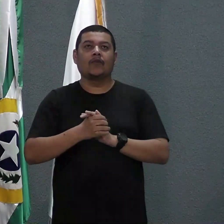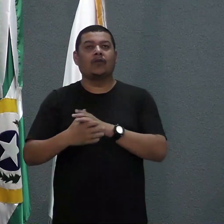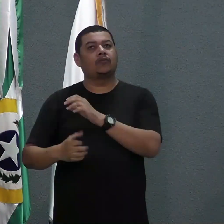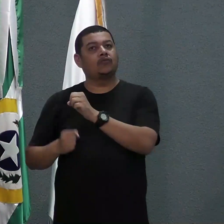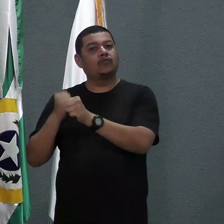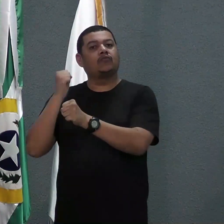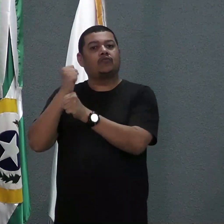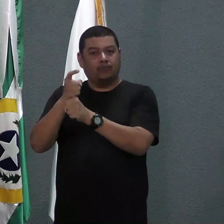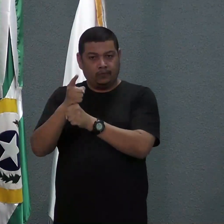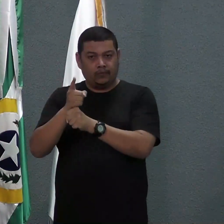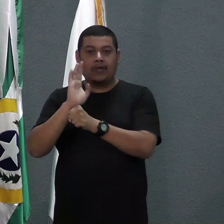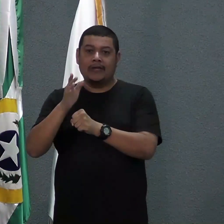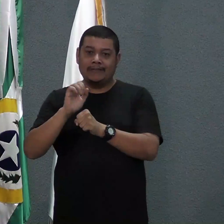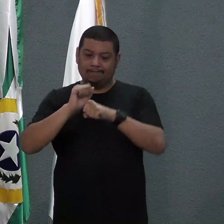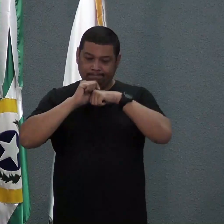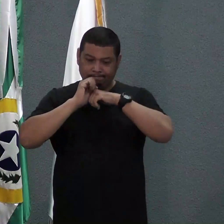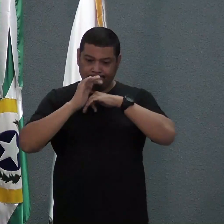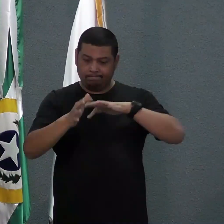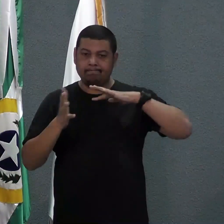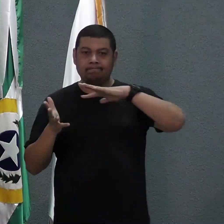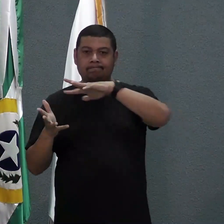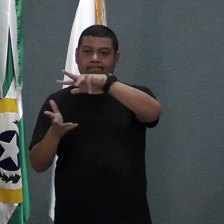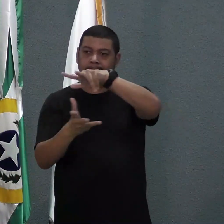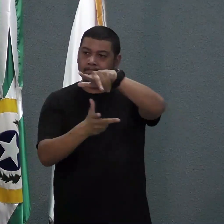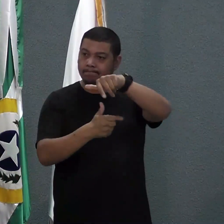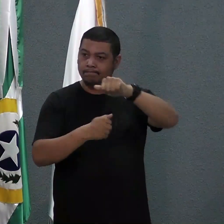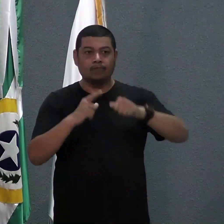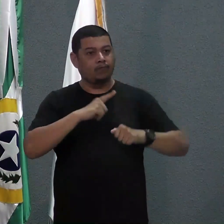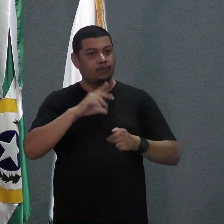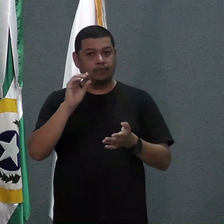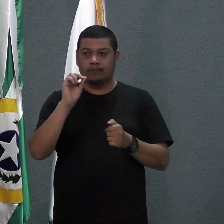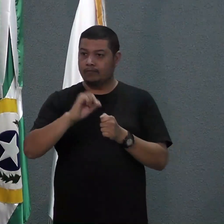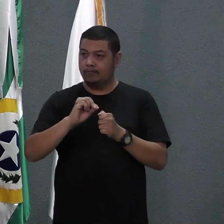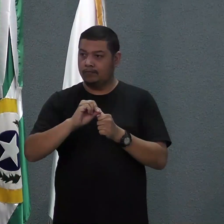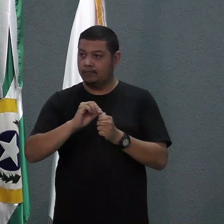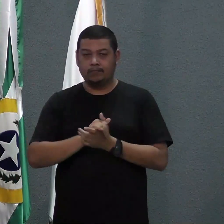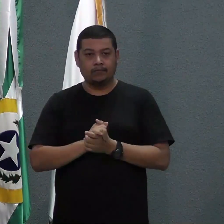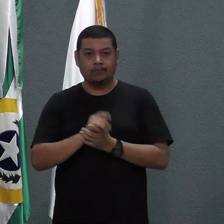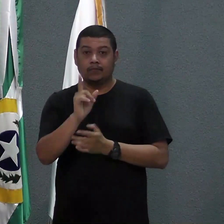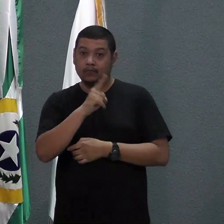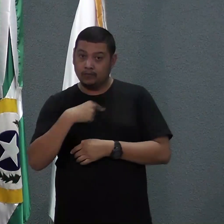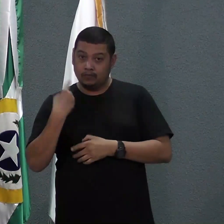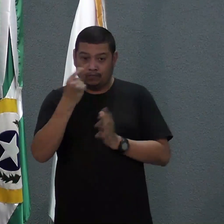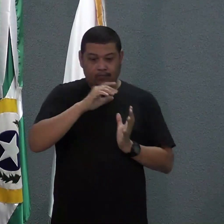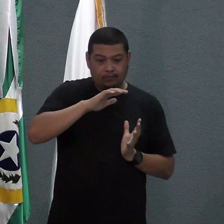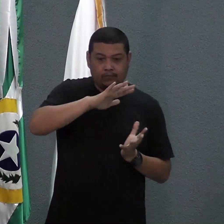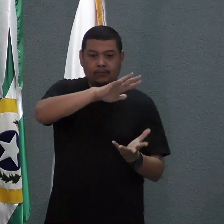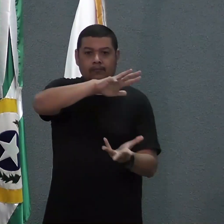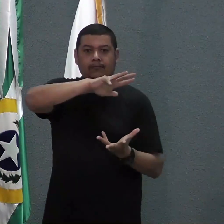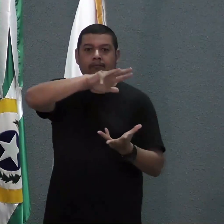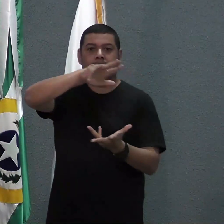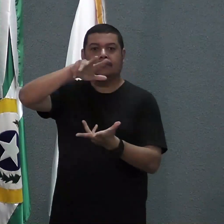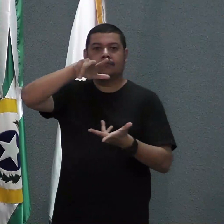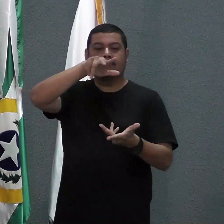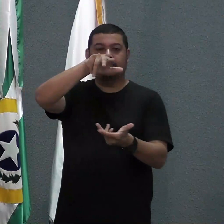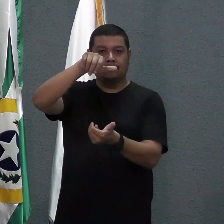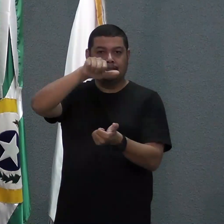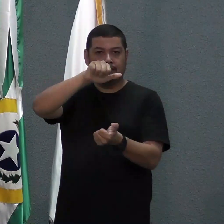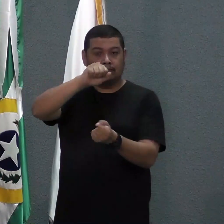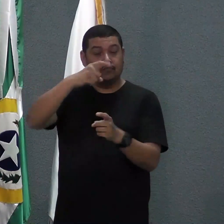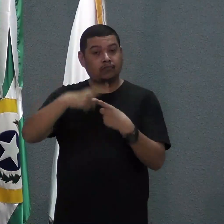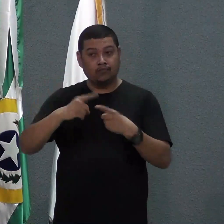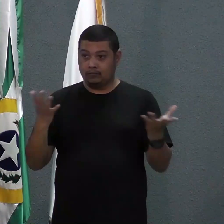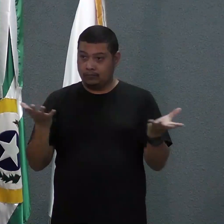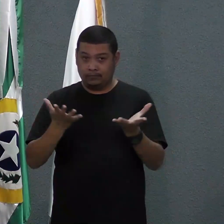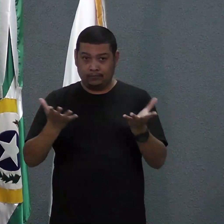de pandemia vem causando com o nosso mundo, né? Então, desde